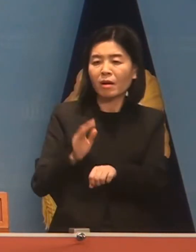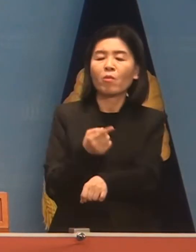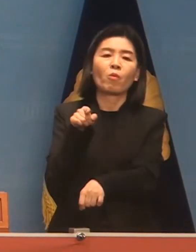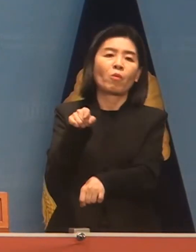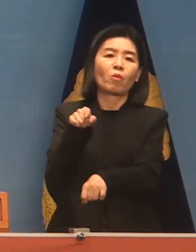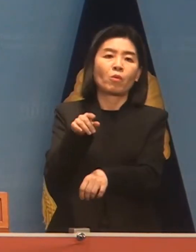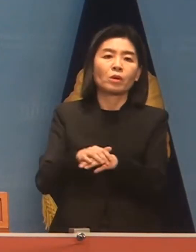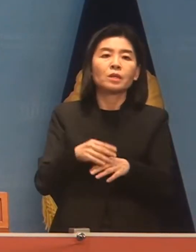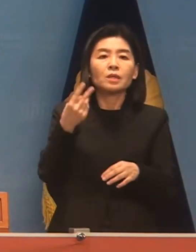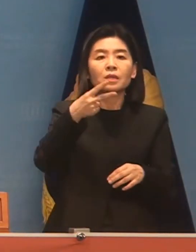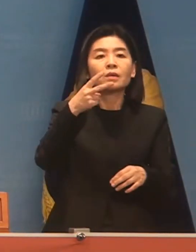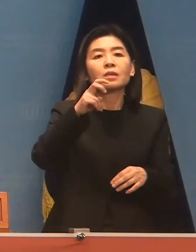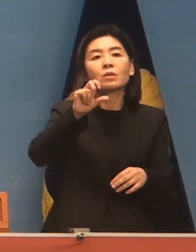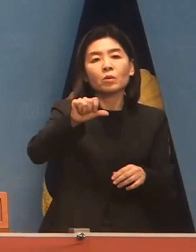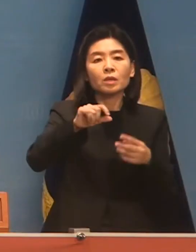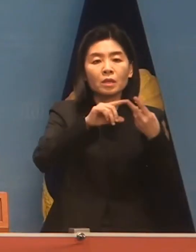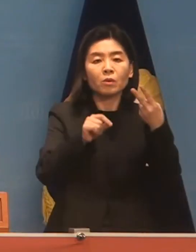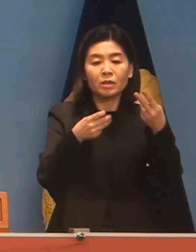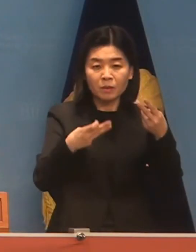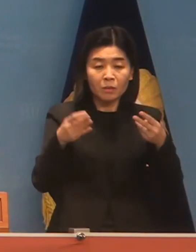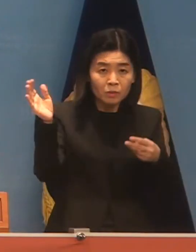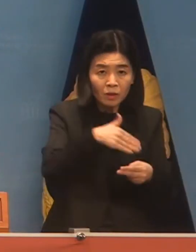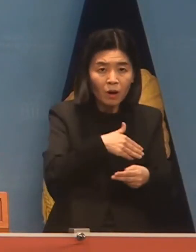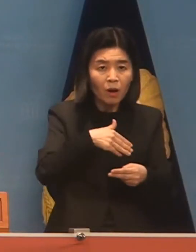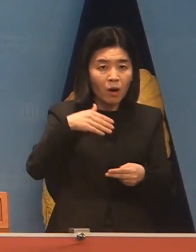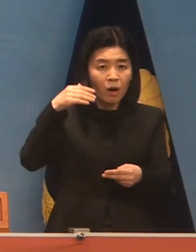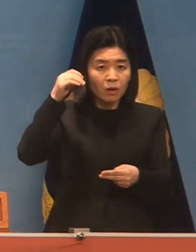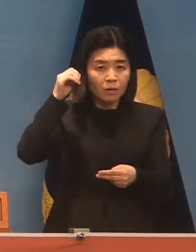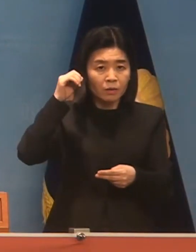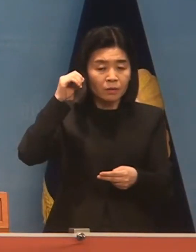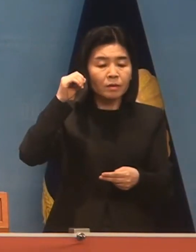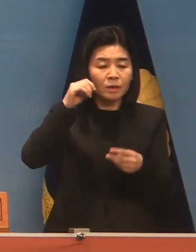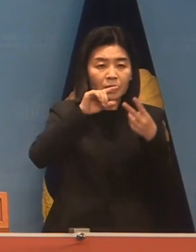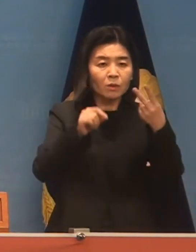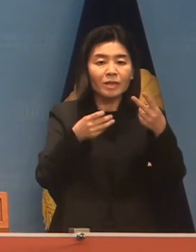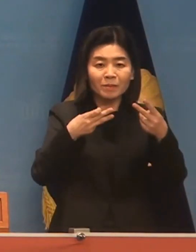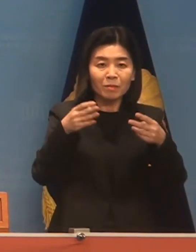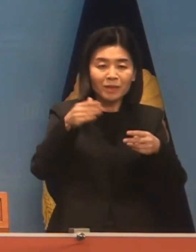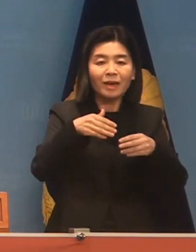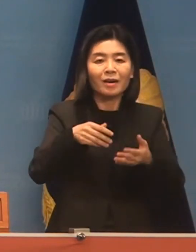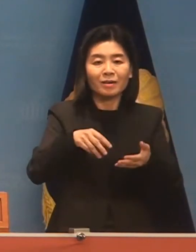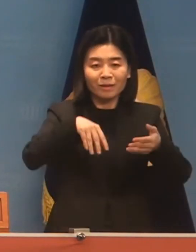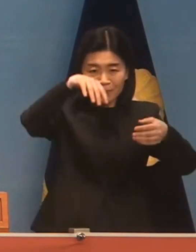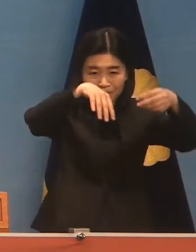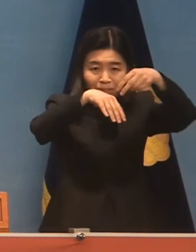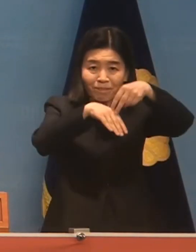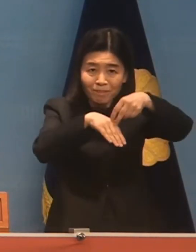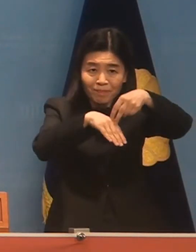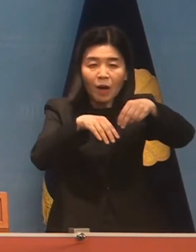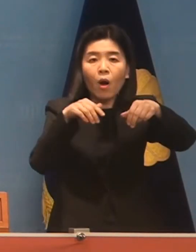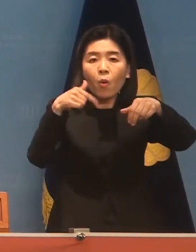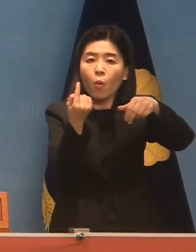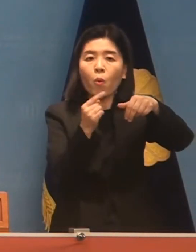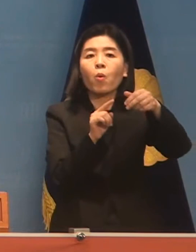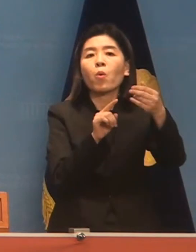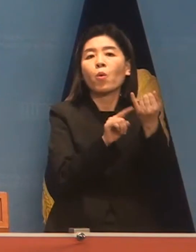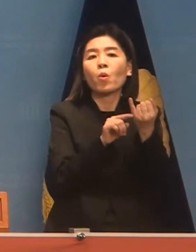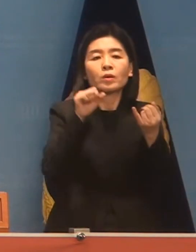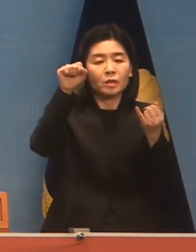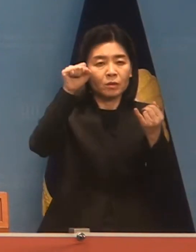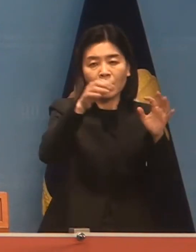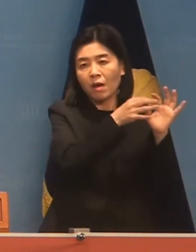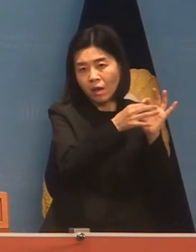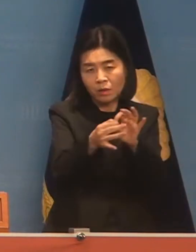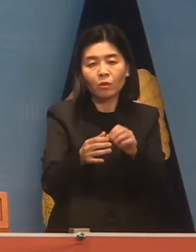2025년 2월 13일 시작된 고진수 지부장의 고공농성이 지금까지 이어지고 있습니다.